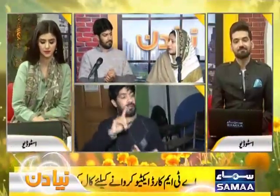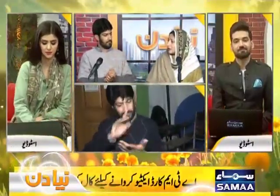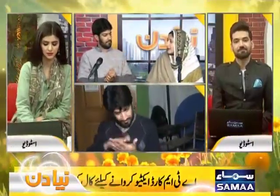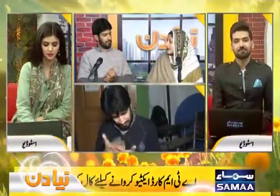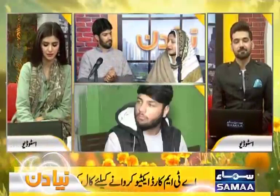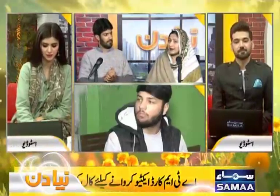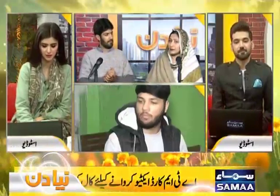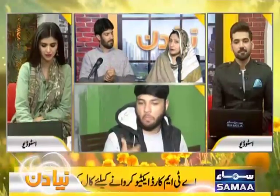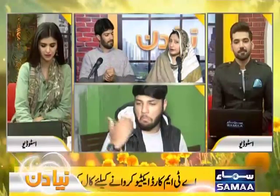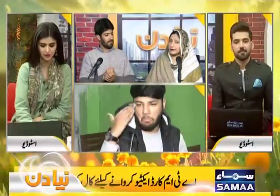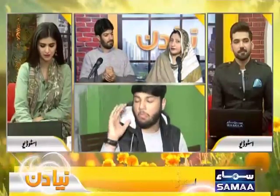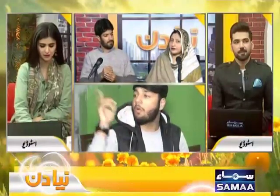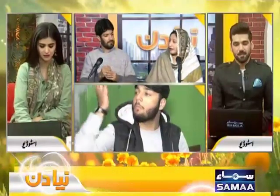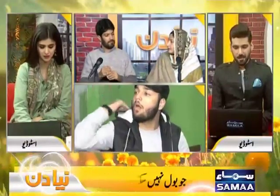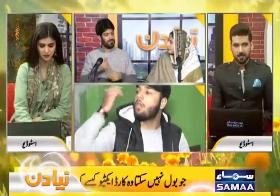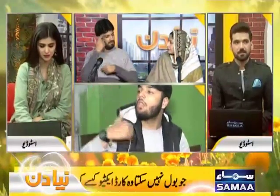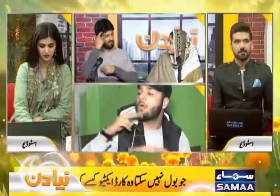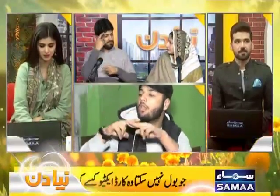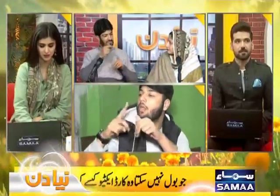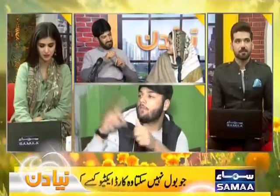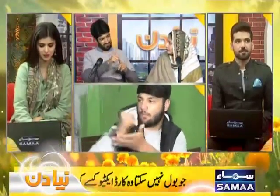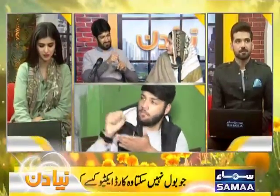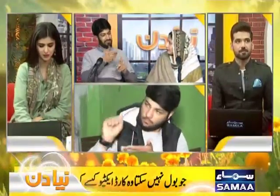اس معاشرے میں زندہ رہنے کا پورا رائٹ رکھتے ہیں. یس,